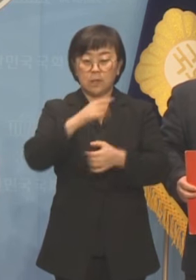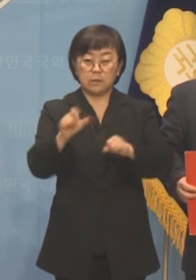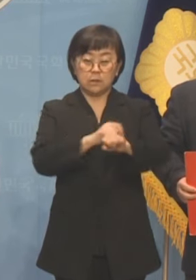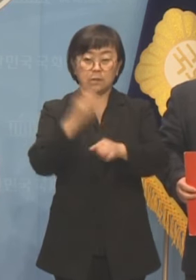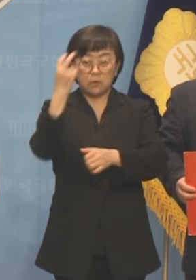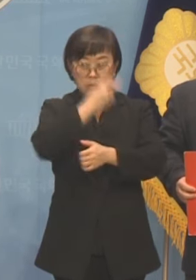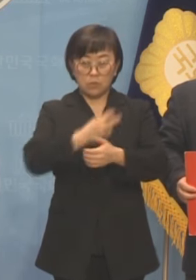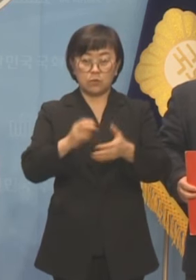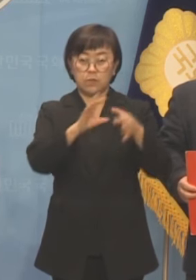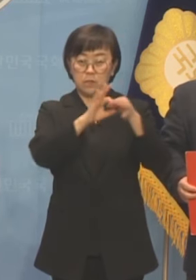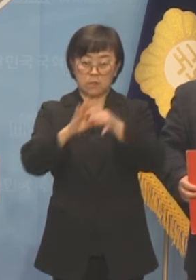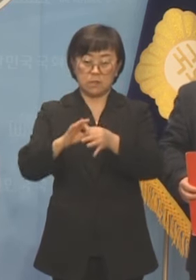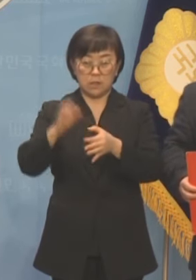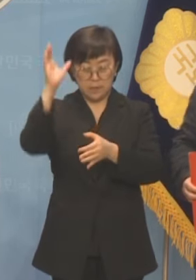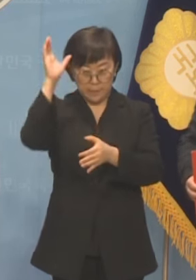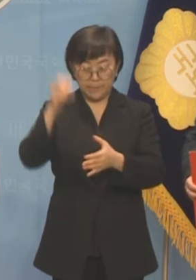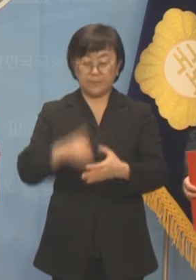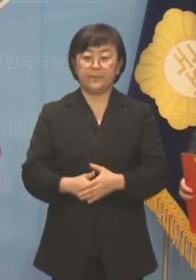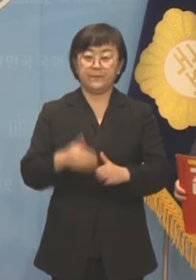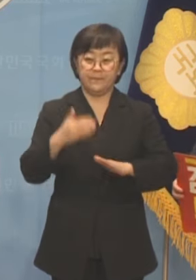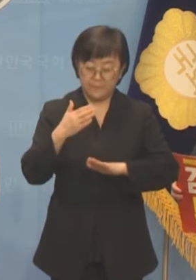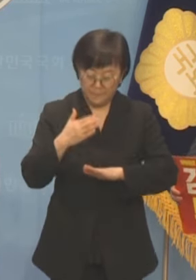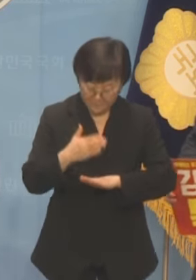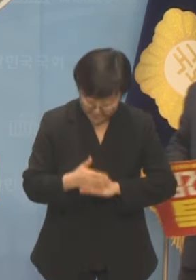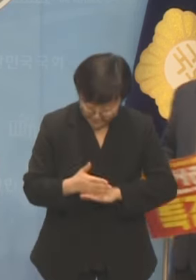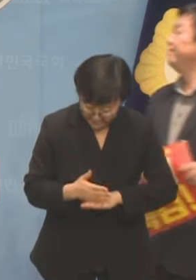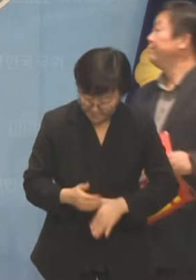이어지길 기대합니다 이상입니다